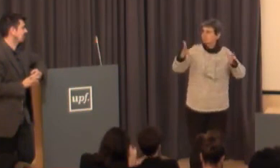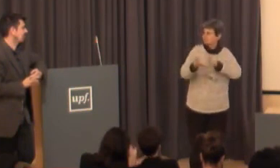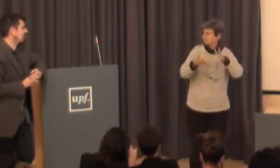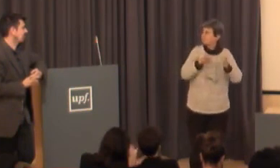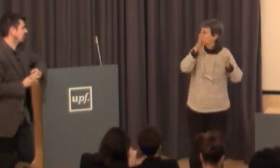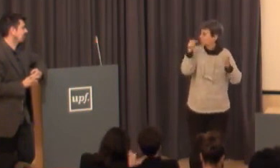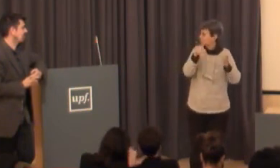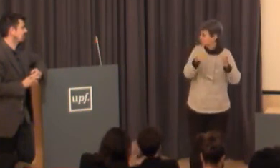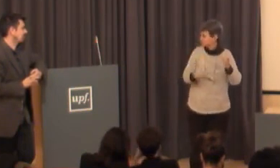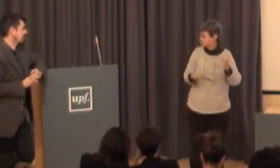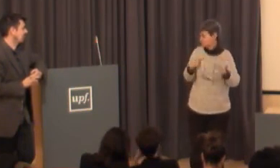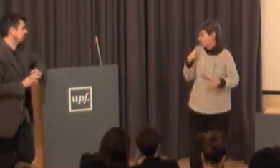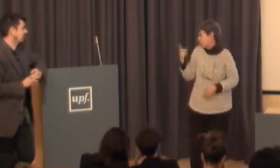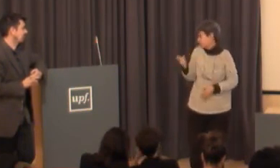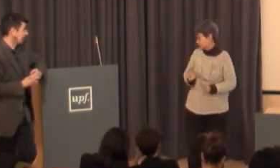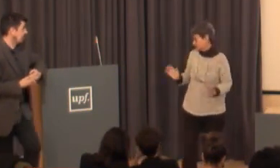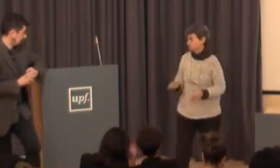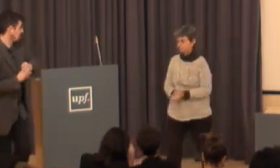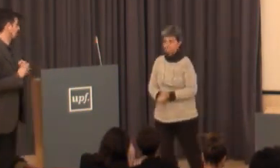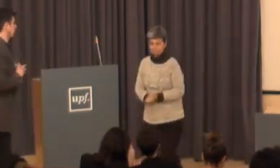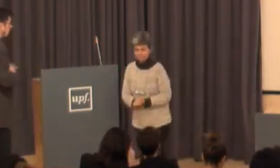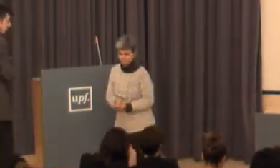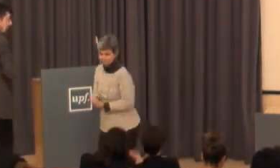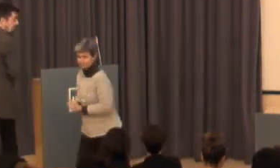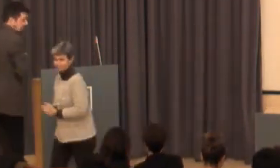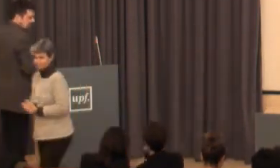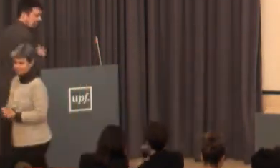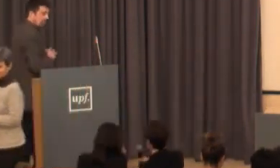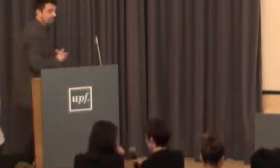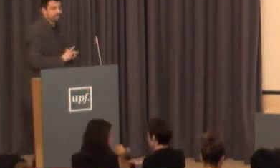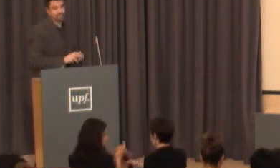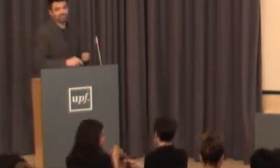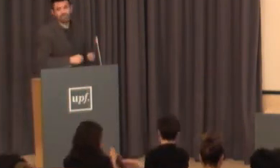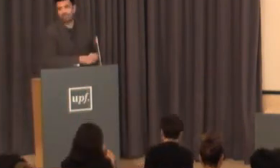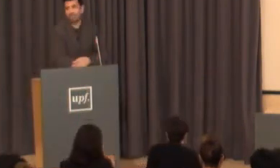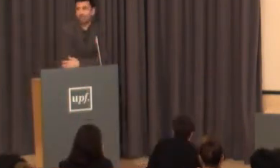aprovechar para adquirir y mejorar la lengua y no sé si existe alguna opción para ello